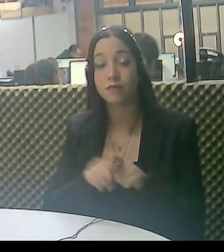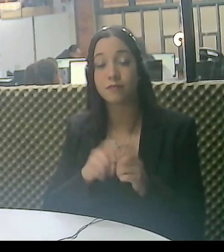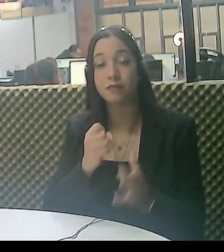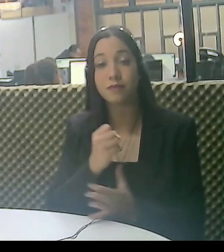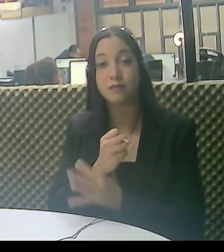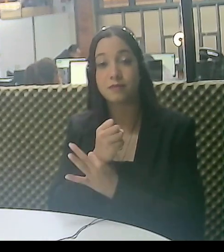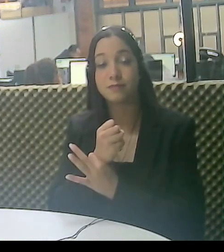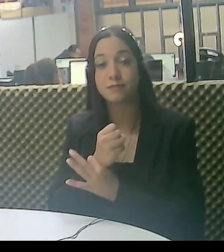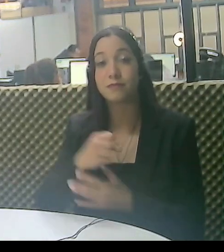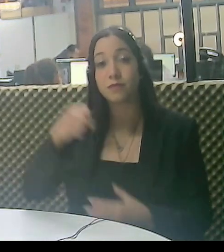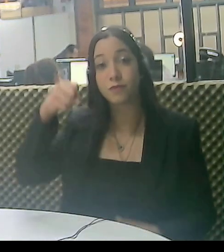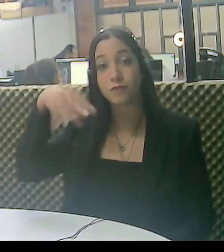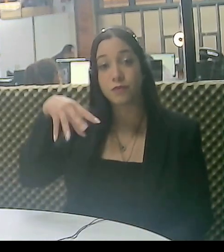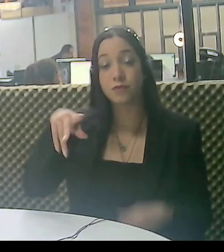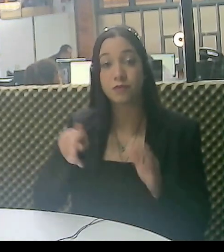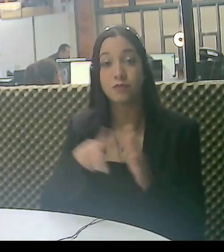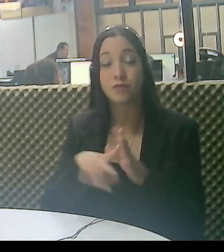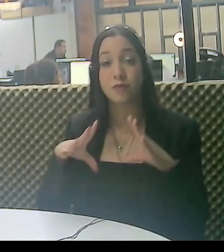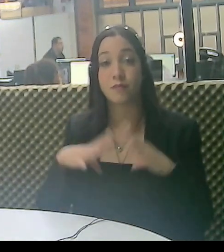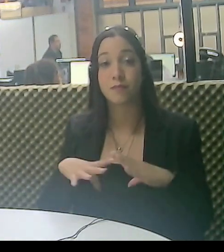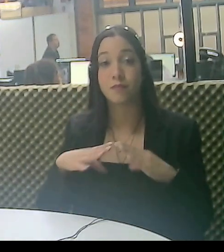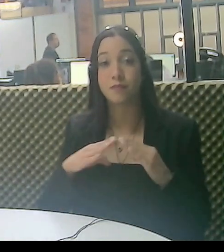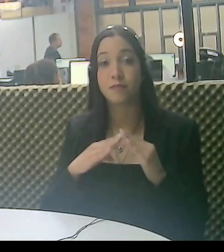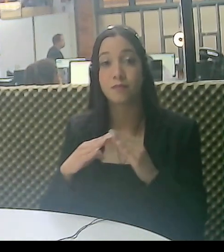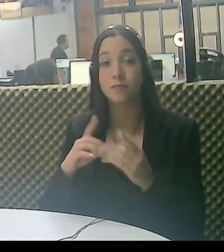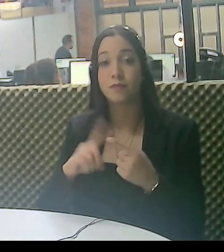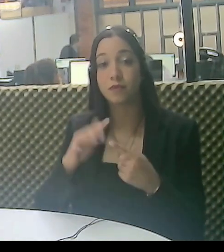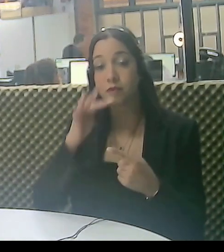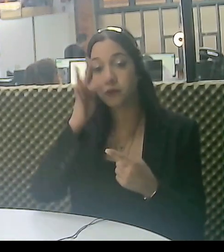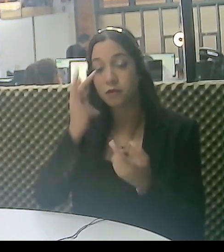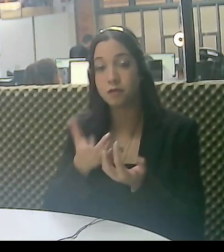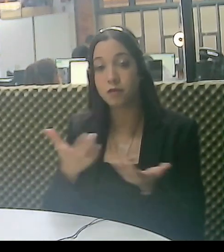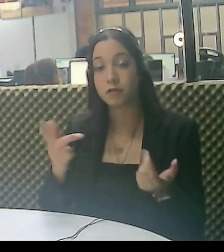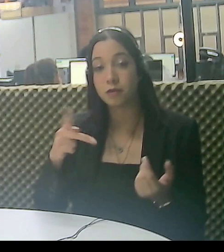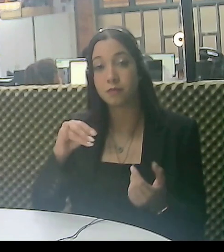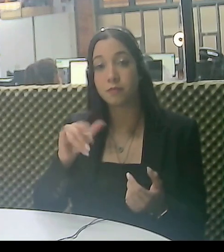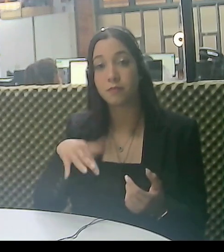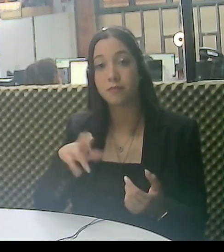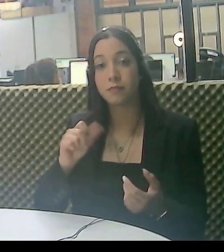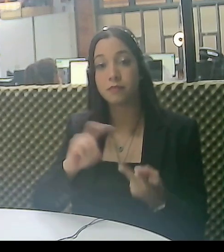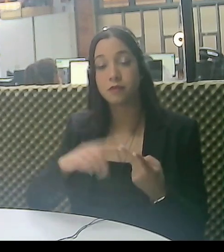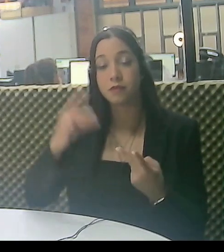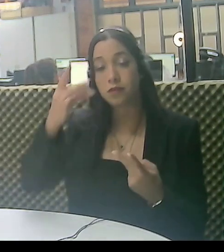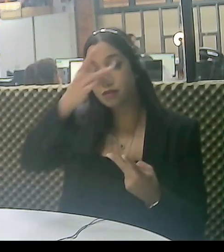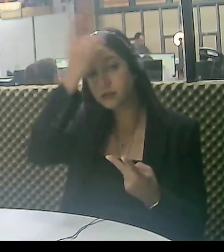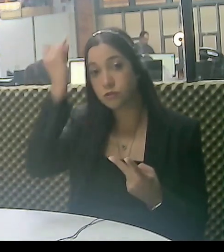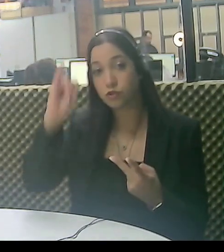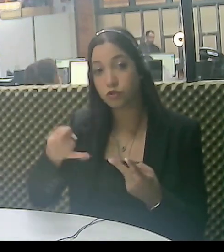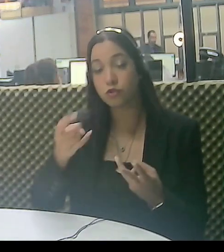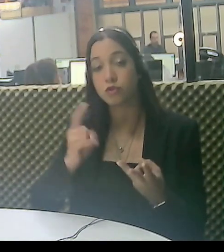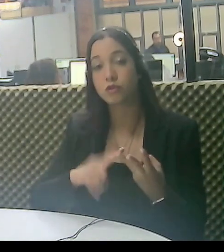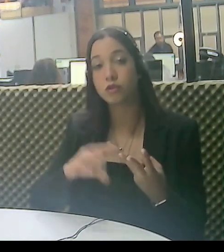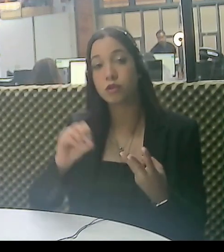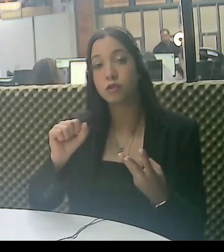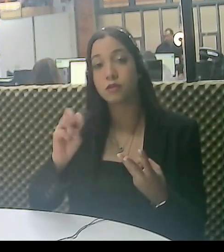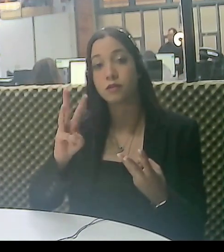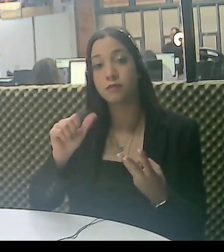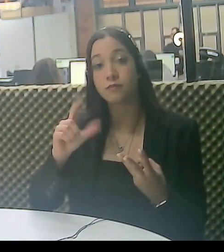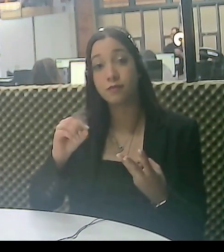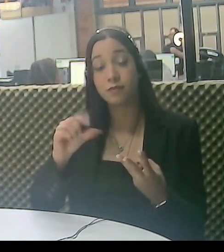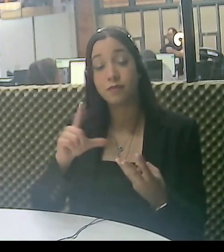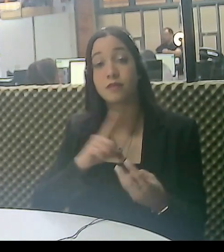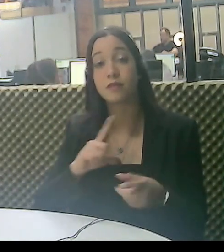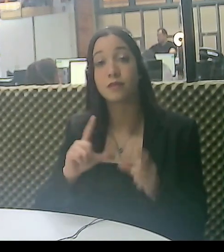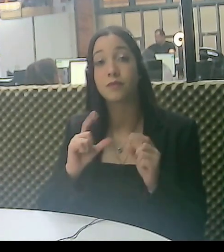A iluminação de praças nos bairros Jardim das Palmeiras, São Jorge e Oswaldo Rezende está